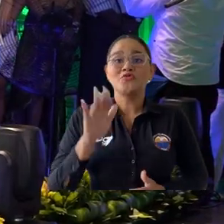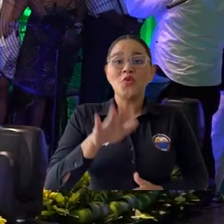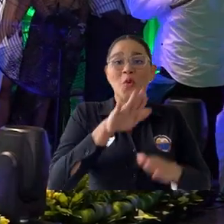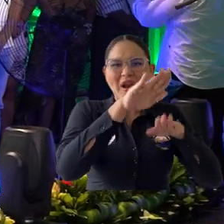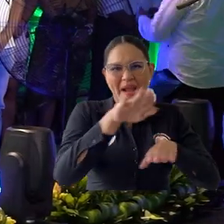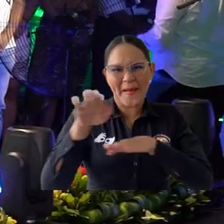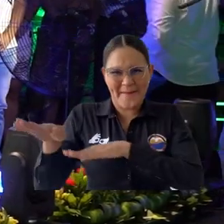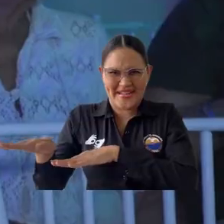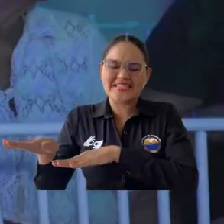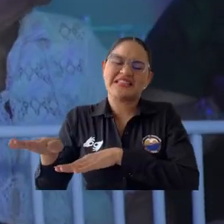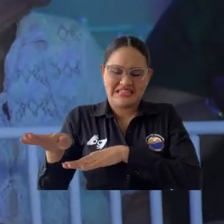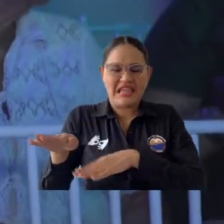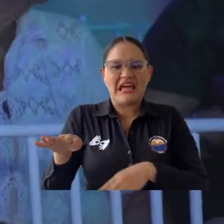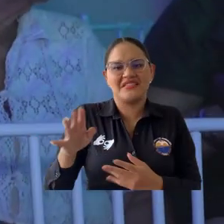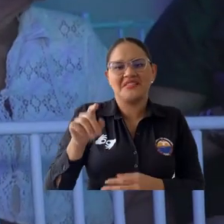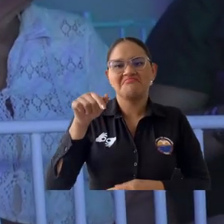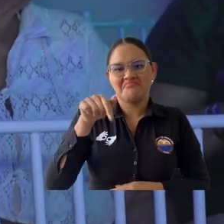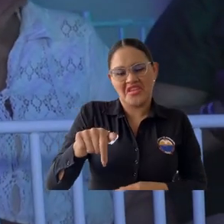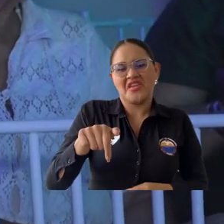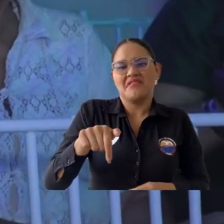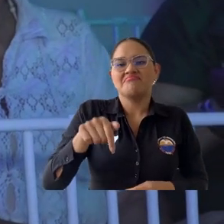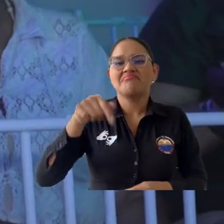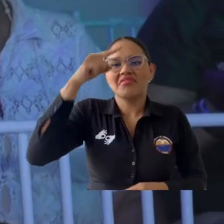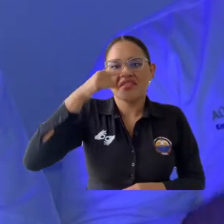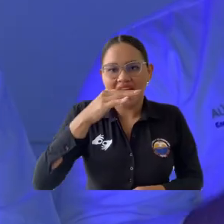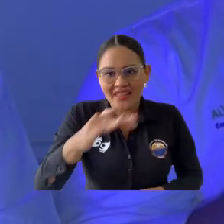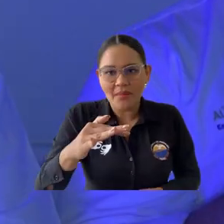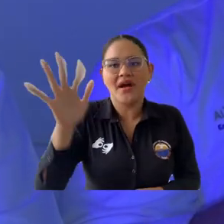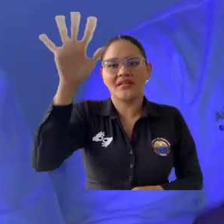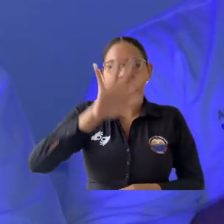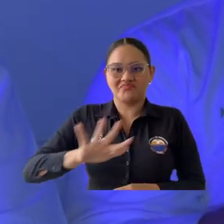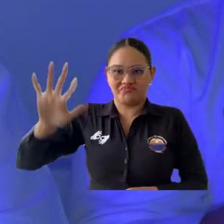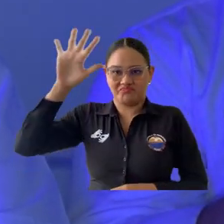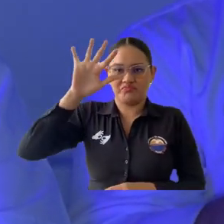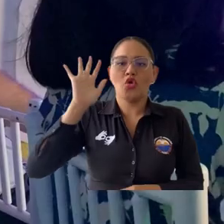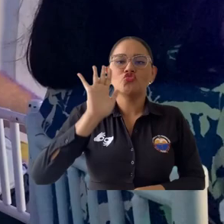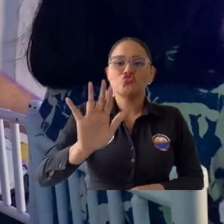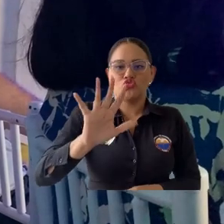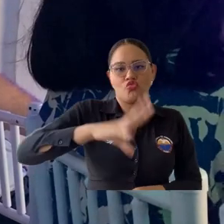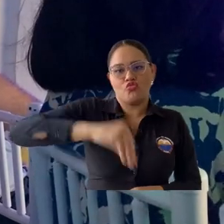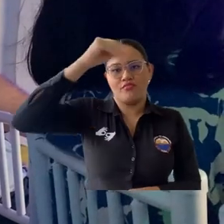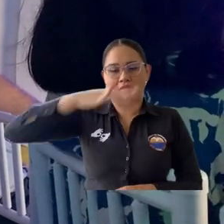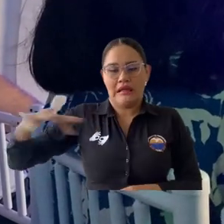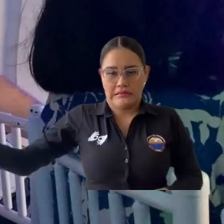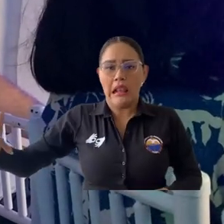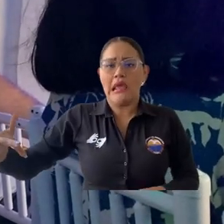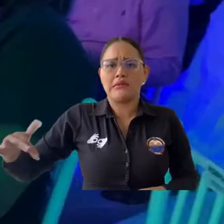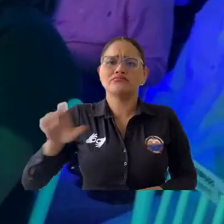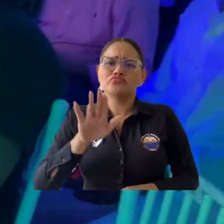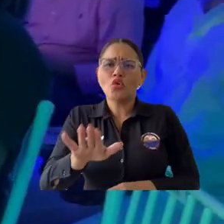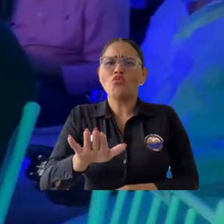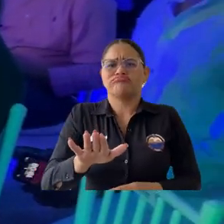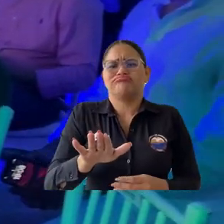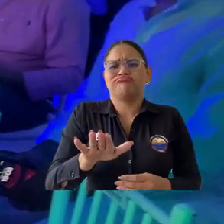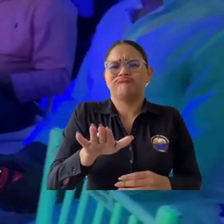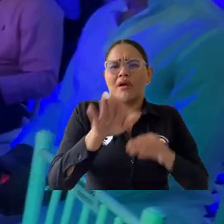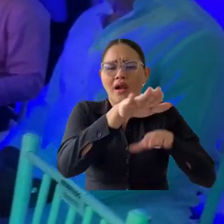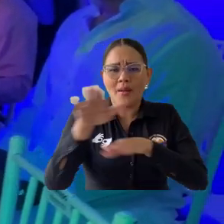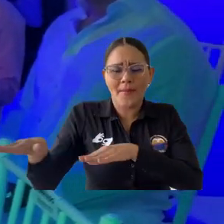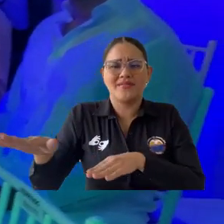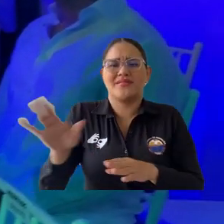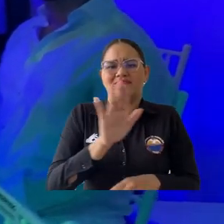Como un gran acierto calificaron representantes del sector público y privado del Distrito de Santa Marta y el Departamento del Magdalena